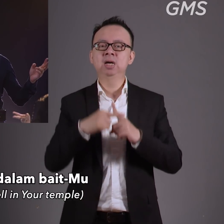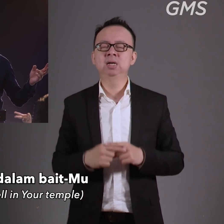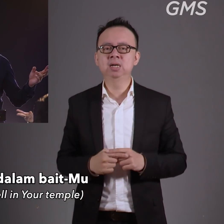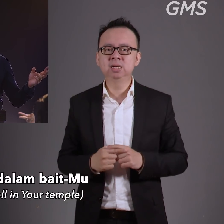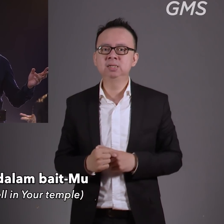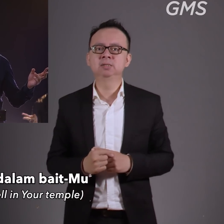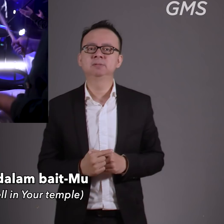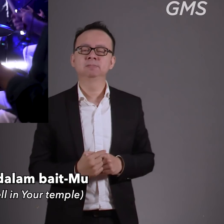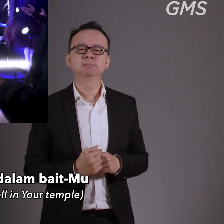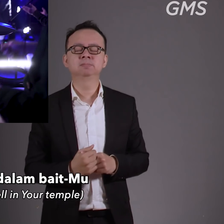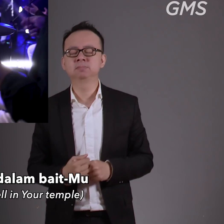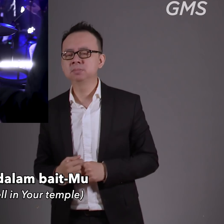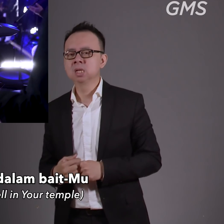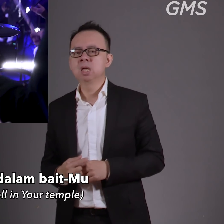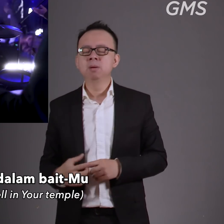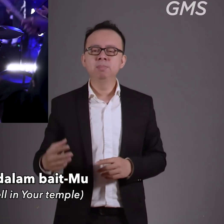bait-Mu.